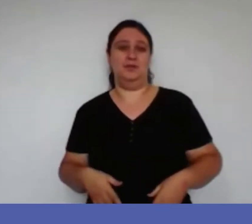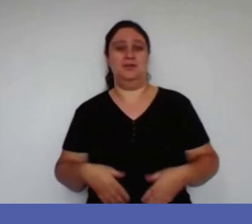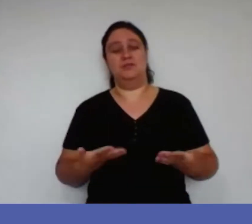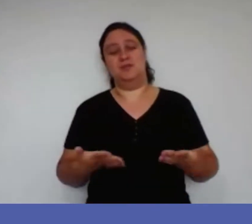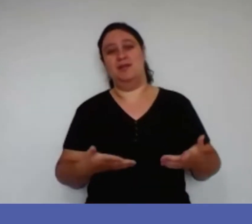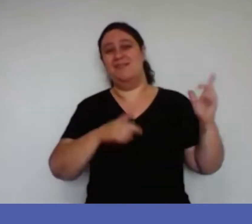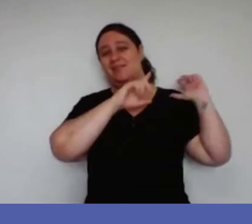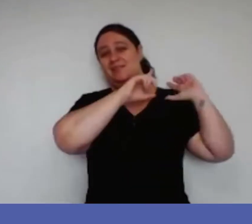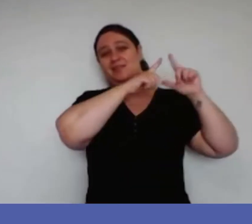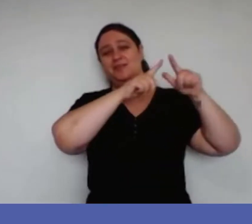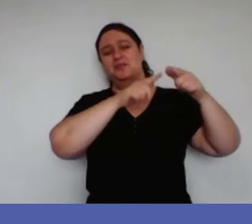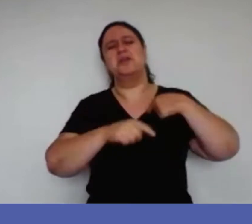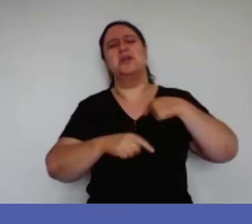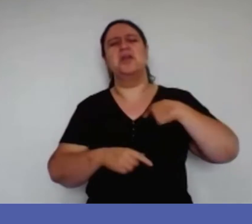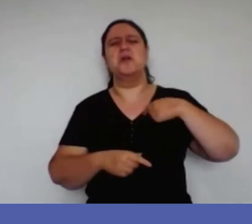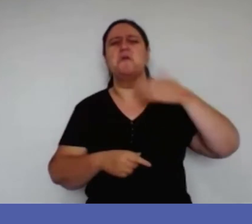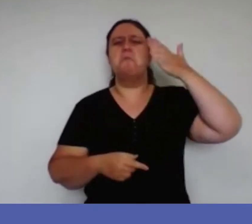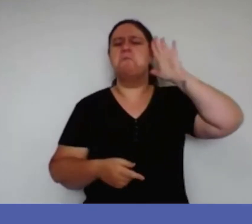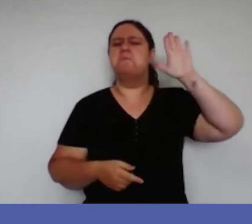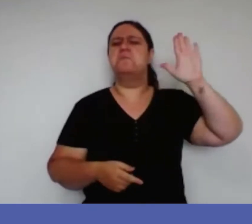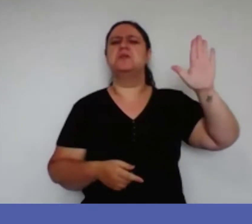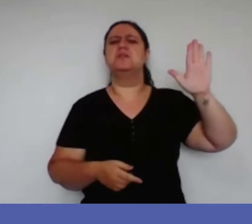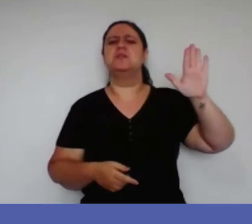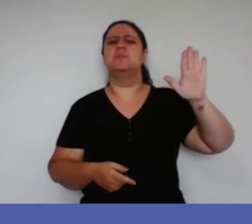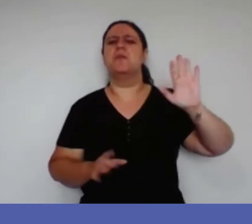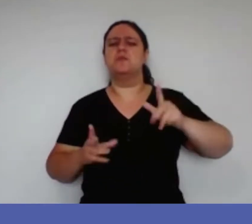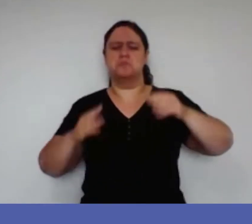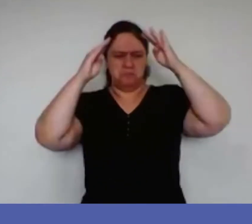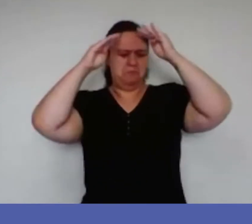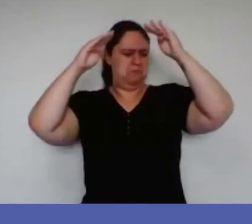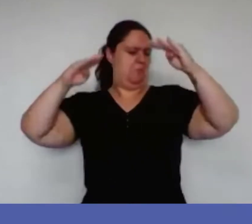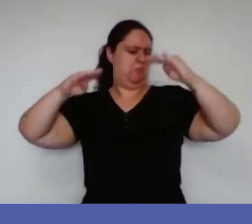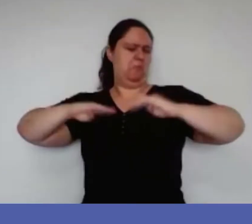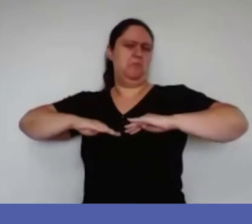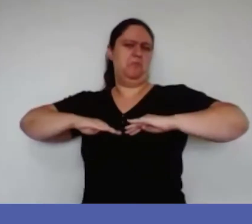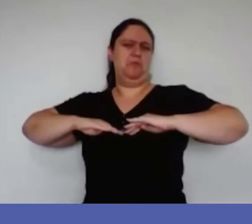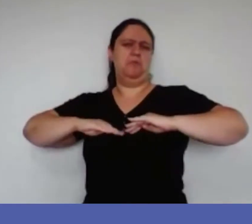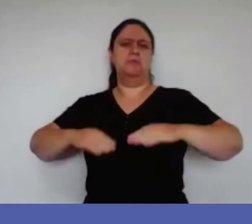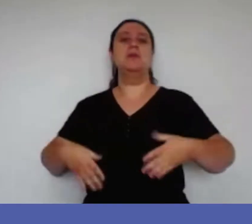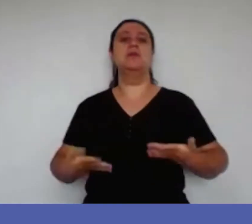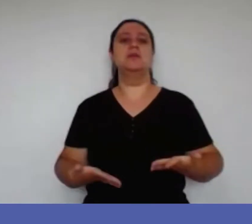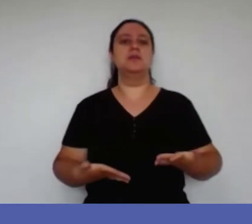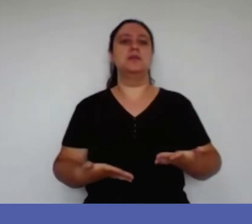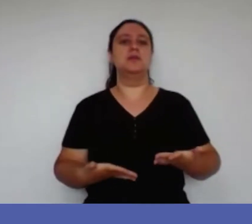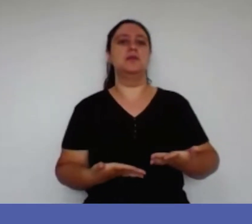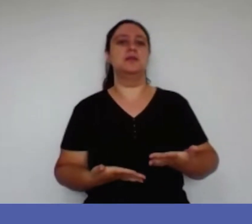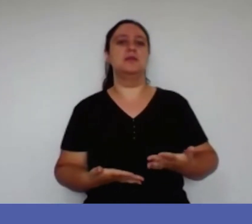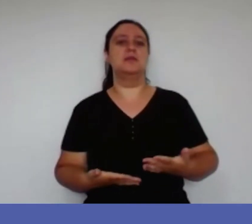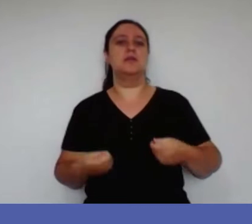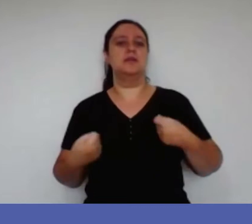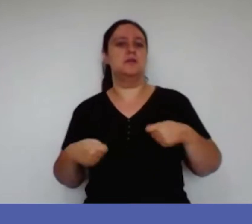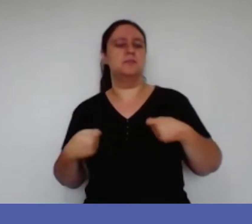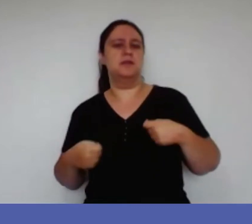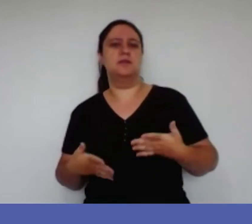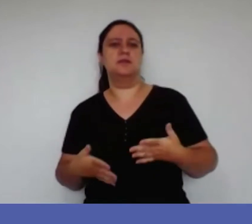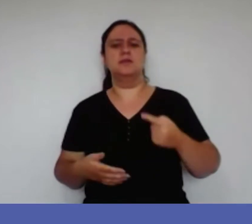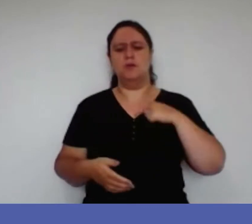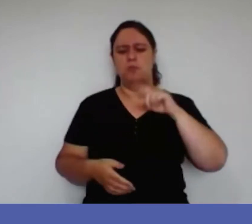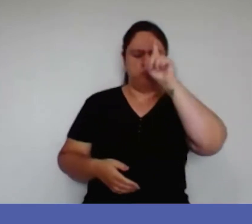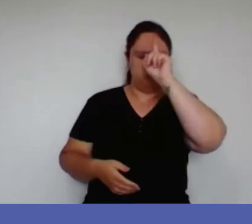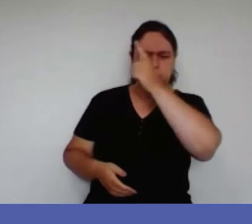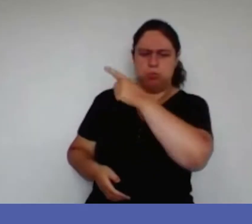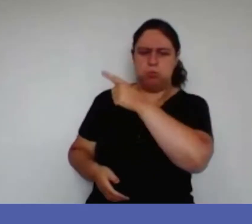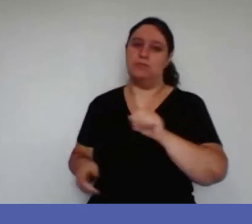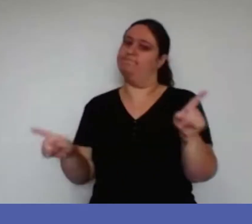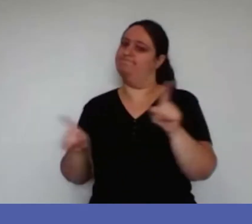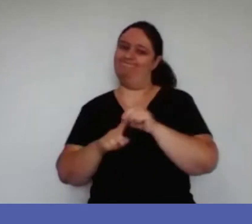autoridade máxima, todo mundo tem que obedecer a mim, tem que me ouvir, eu que dou as ordens e tal. Irmãos, isso não vai dar